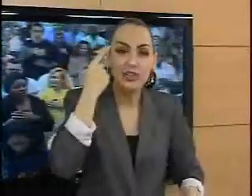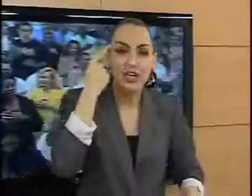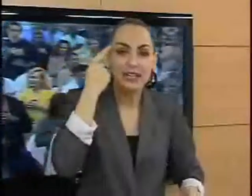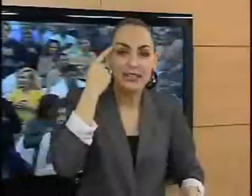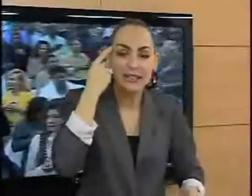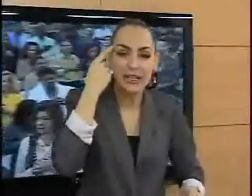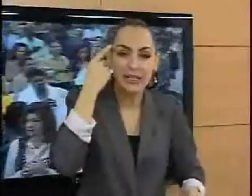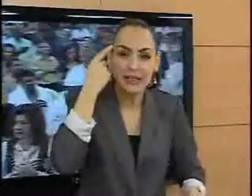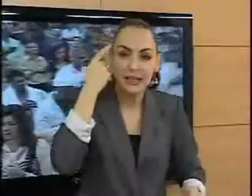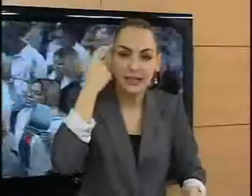inteligência.